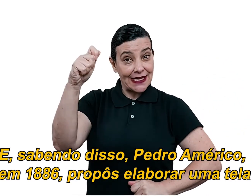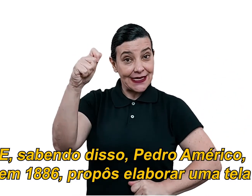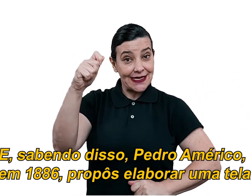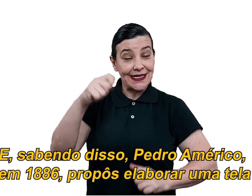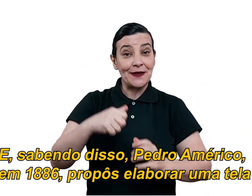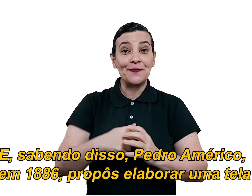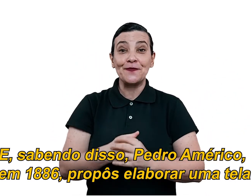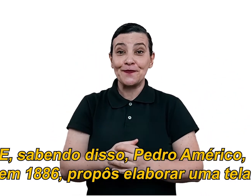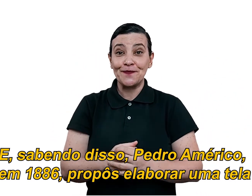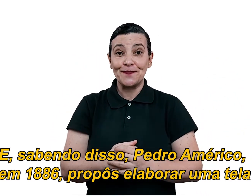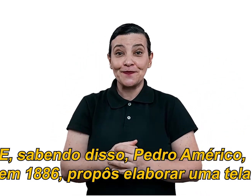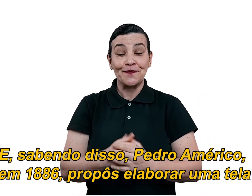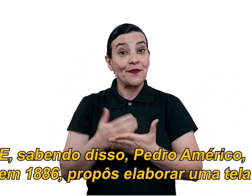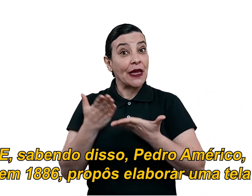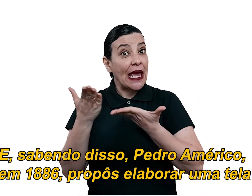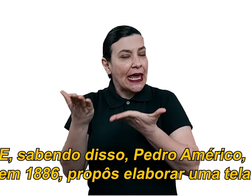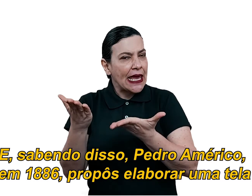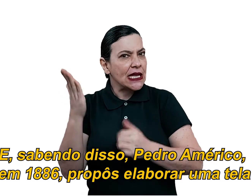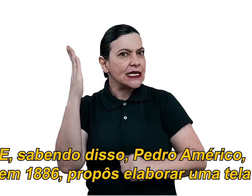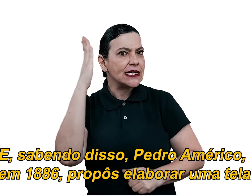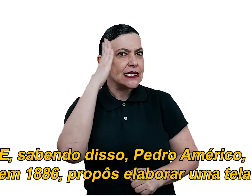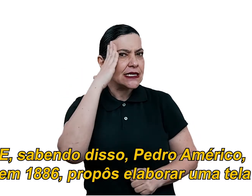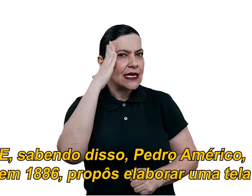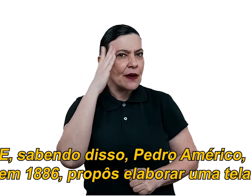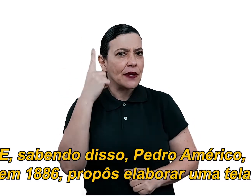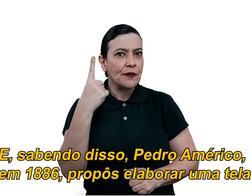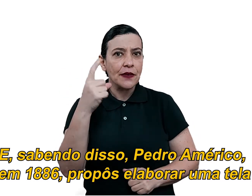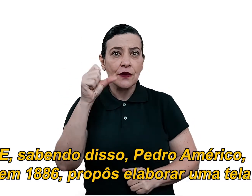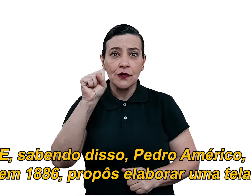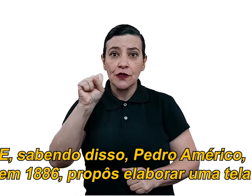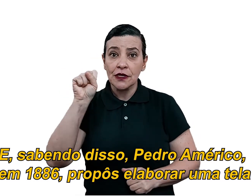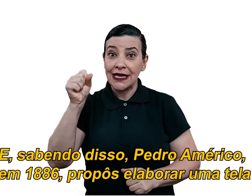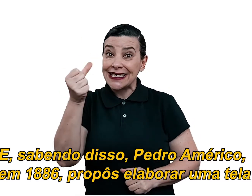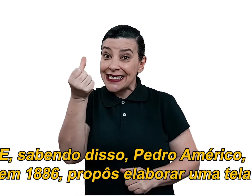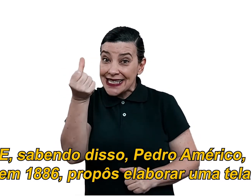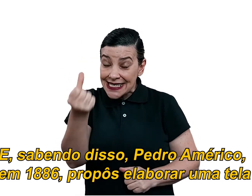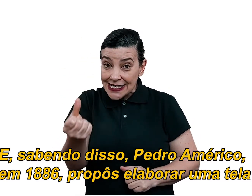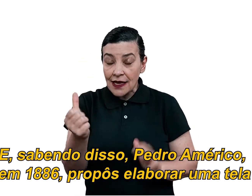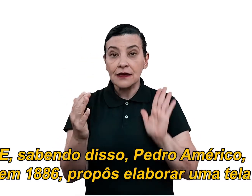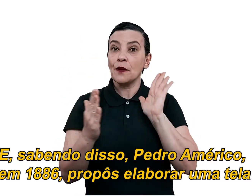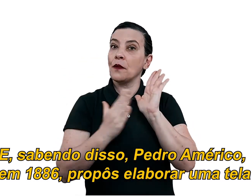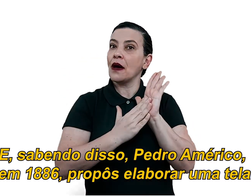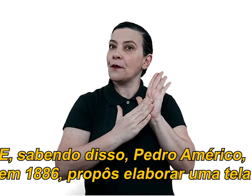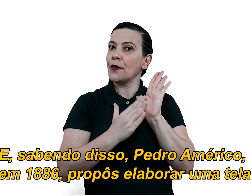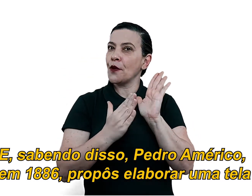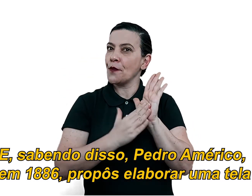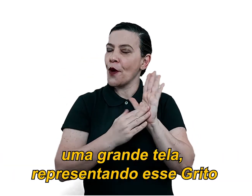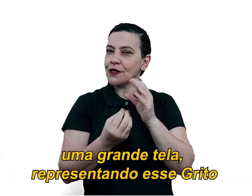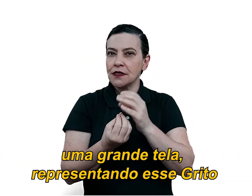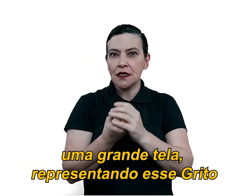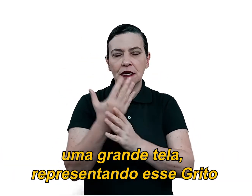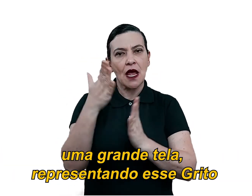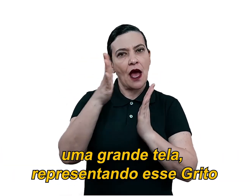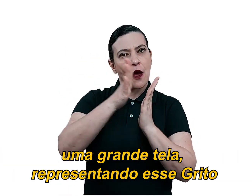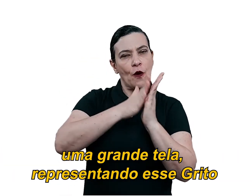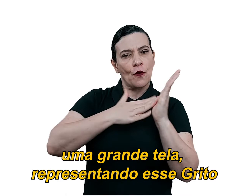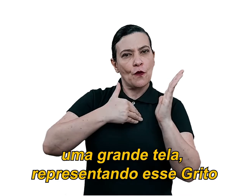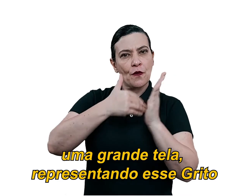disso, o Pedro Américo, em 1886, ele propôs elaborar uma tela, uma grande tela, representando